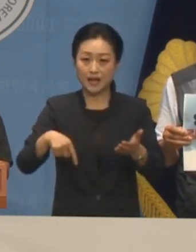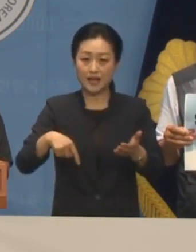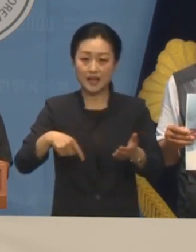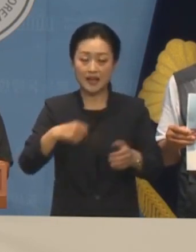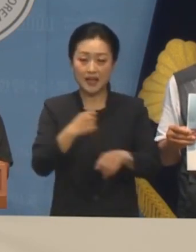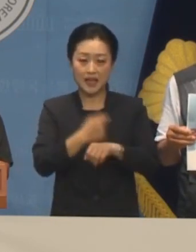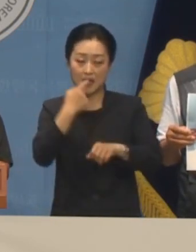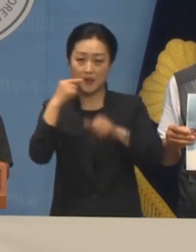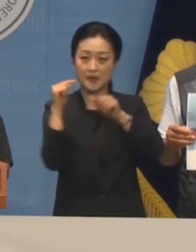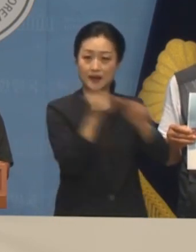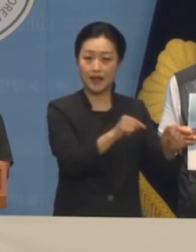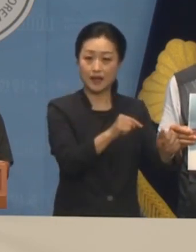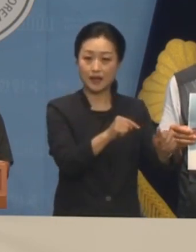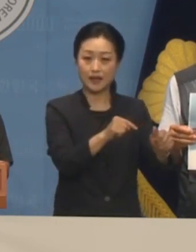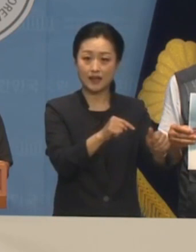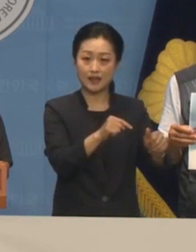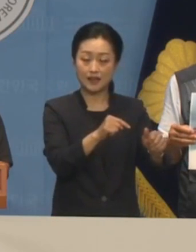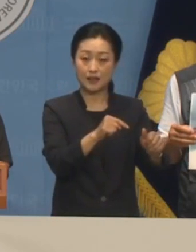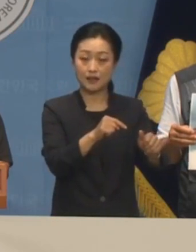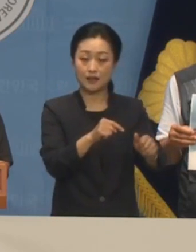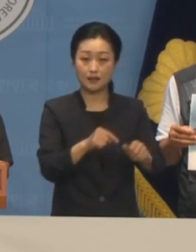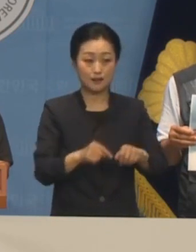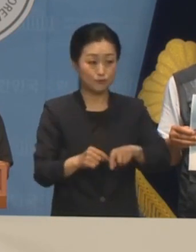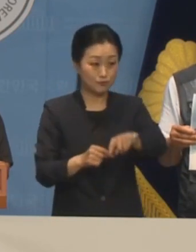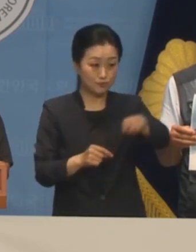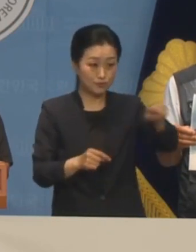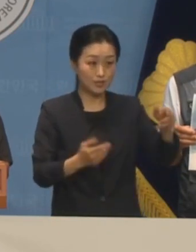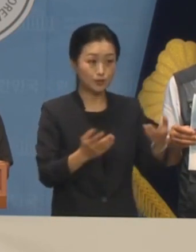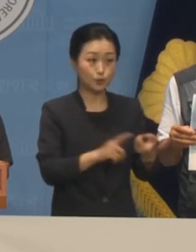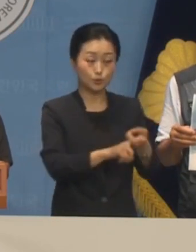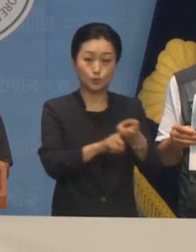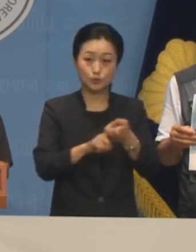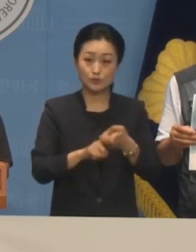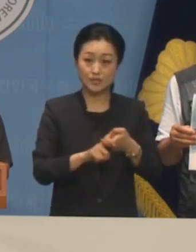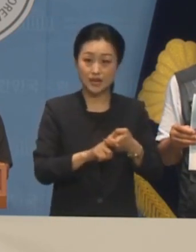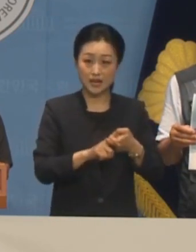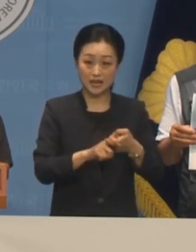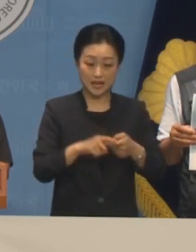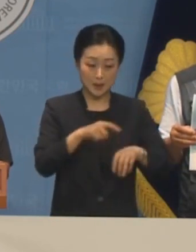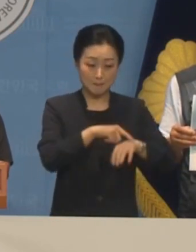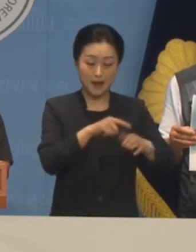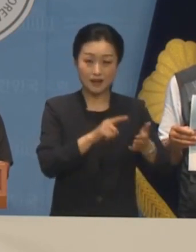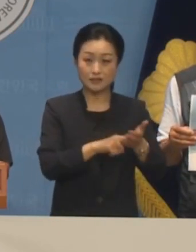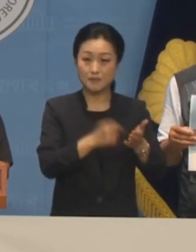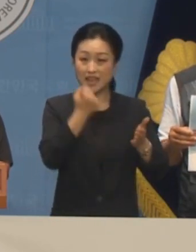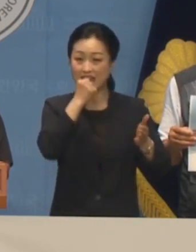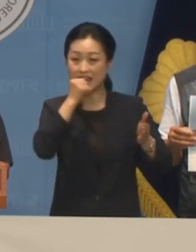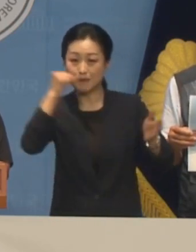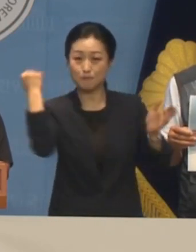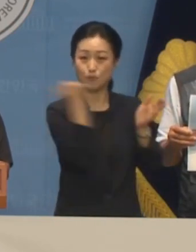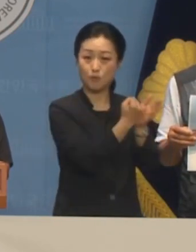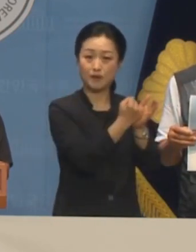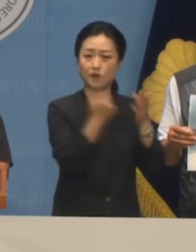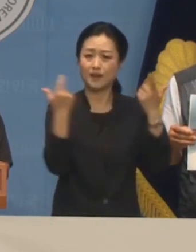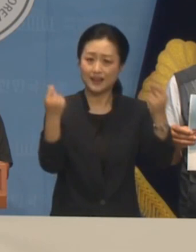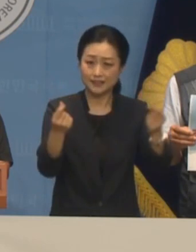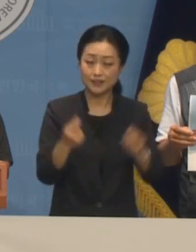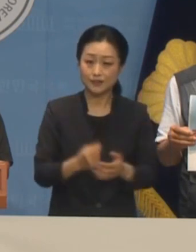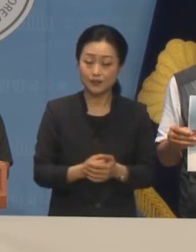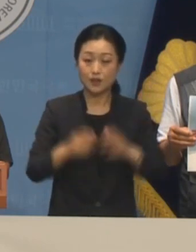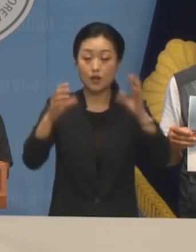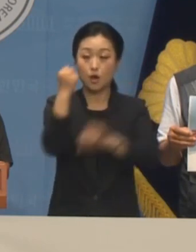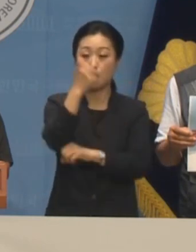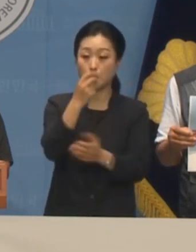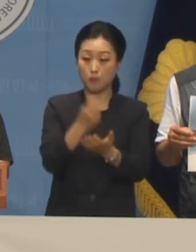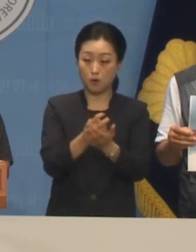농자 가슴에 대못을 박는 말이었습니다 헌법에서 헌법에서 보장한